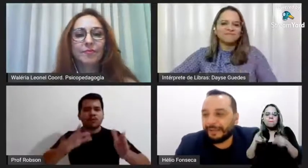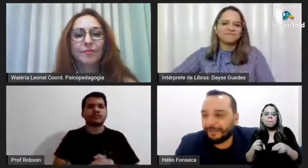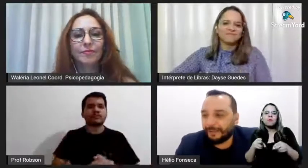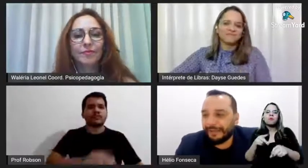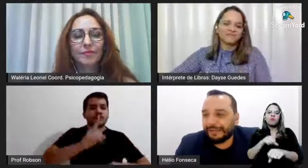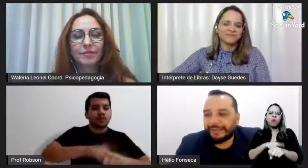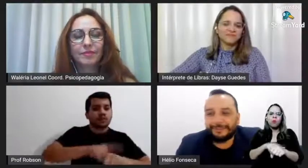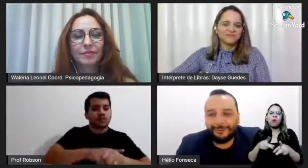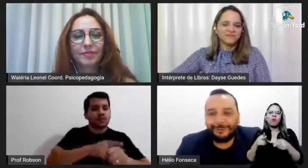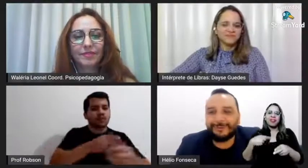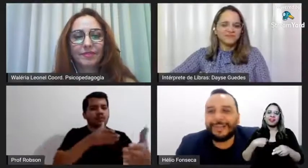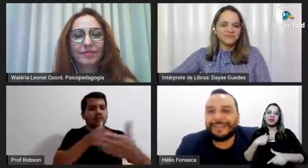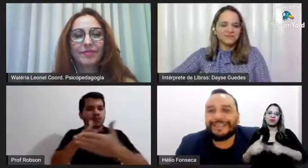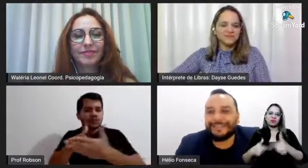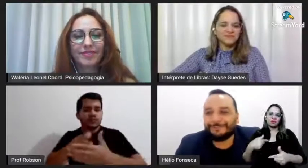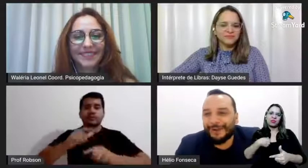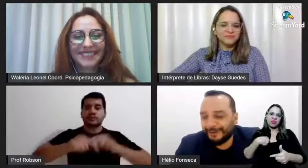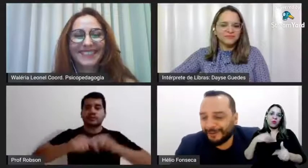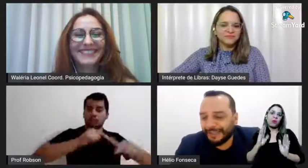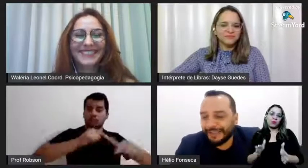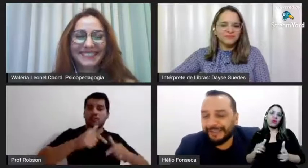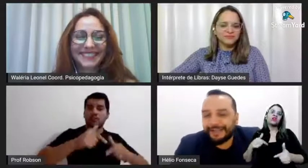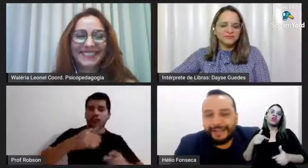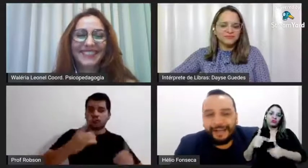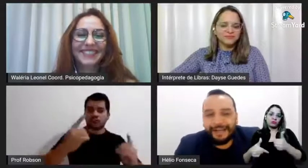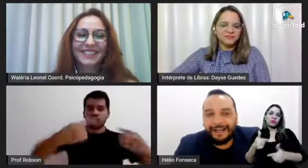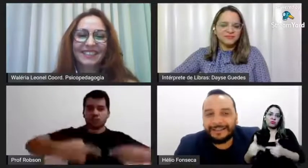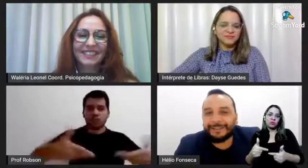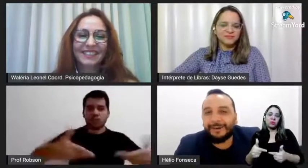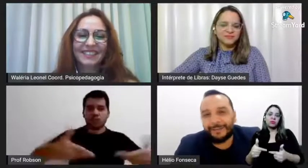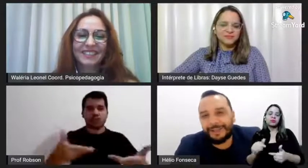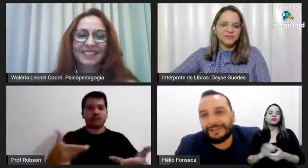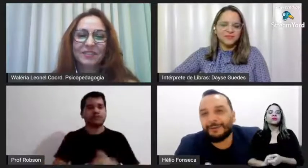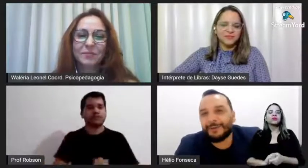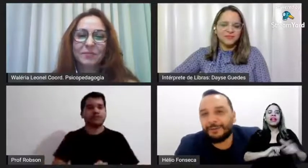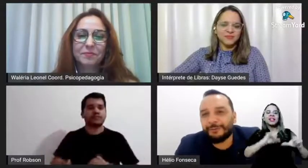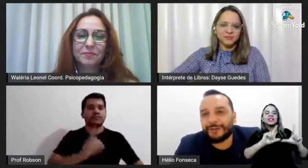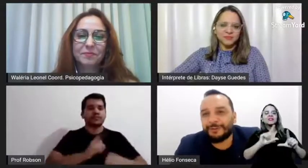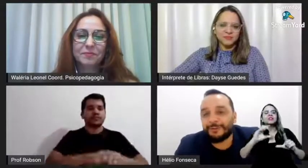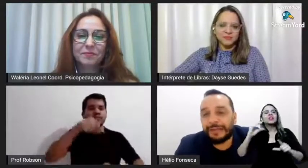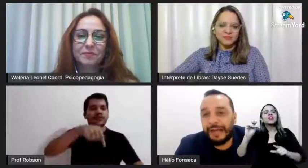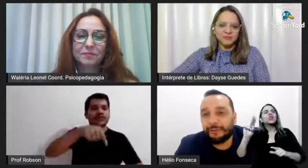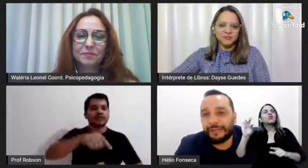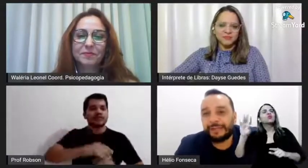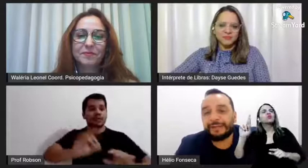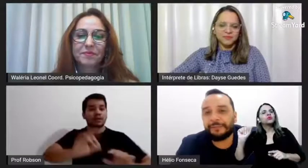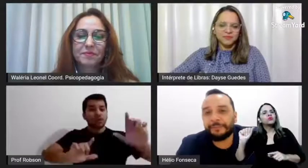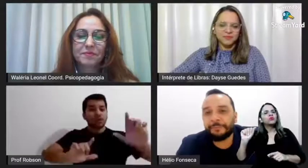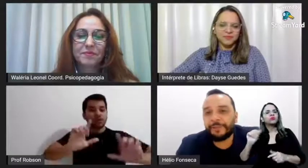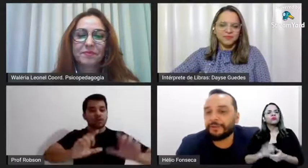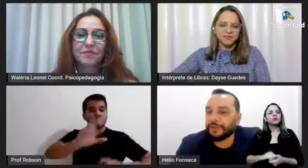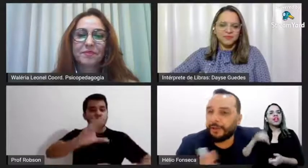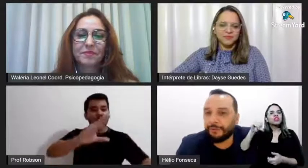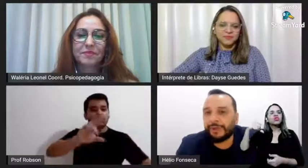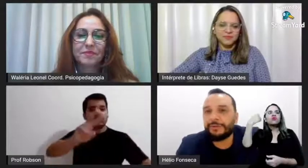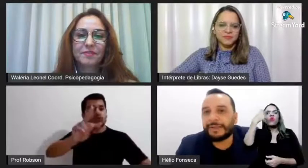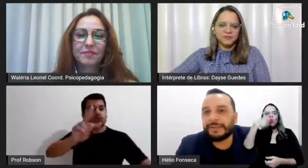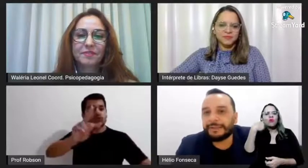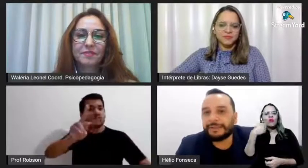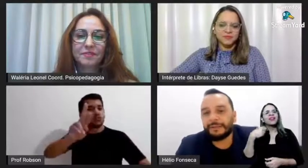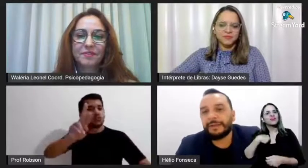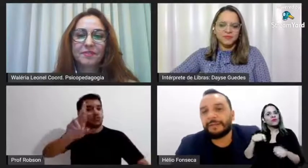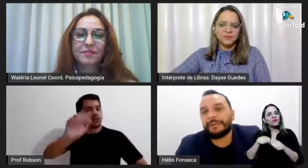nesse momento, eu estou aqui na TV Cultura, aqui em São Paulo, né? Às 9 horas da noite eu faço o jornal aqui, então eu cheguei um